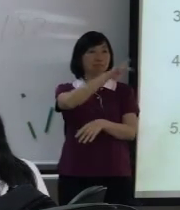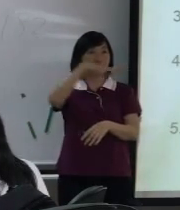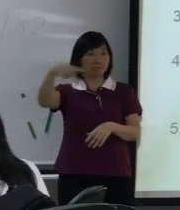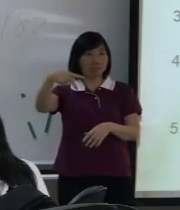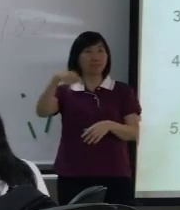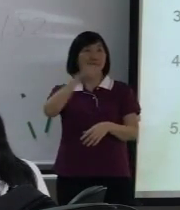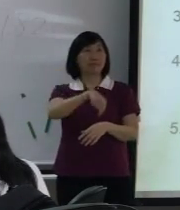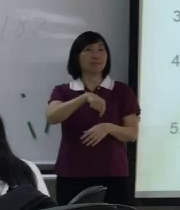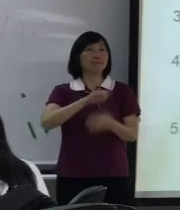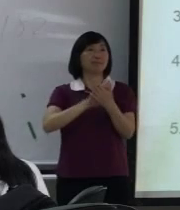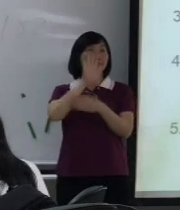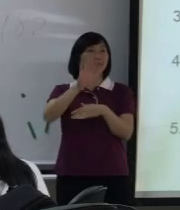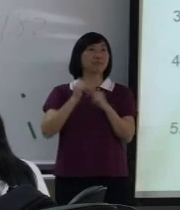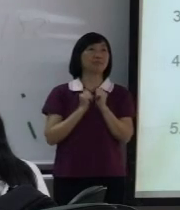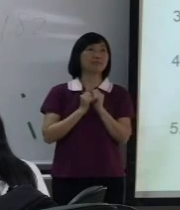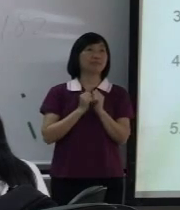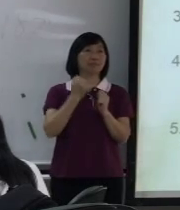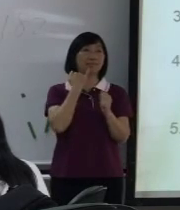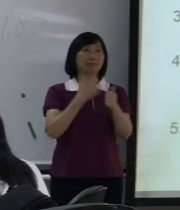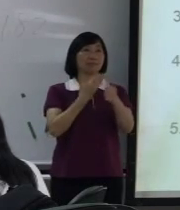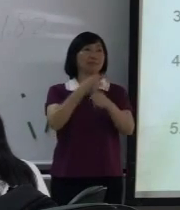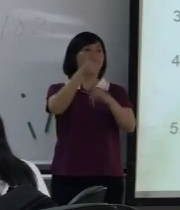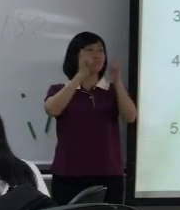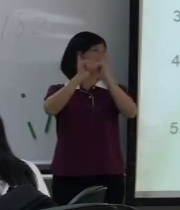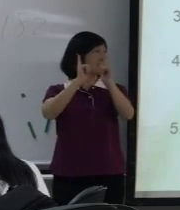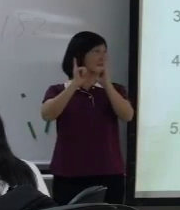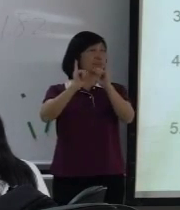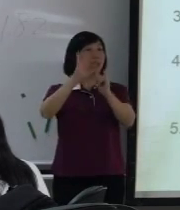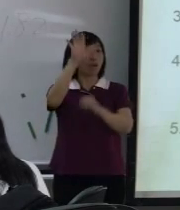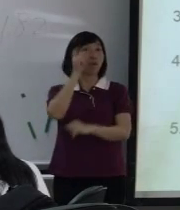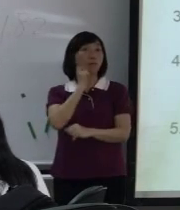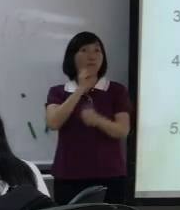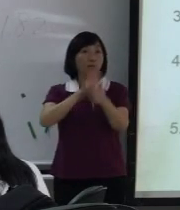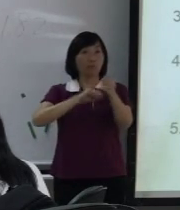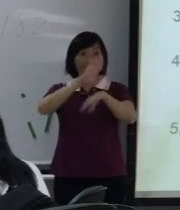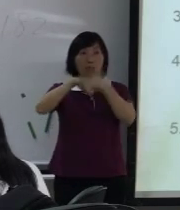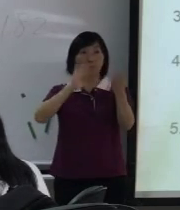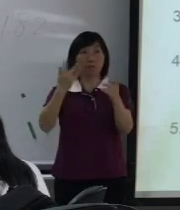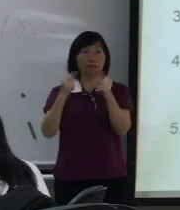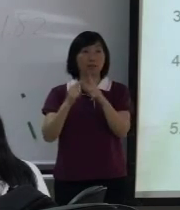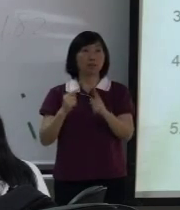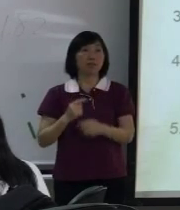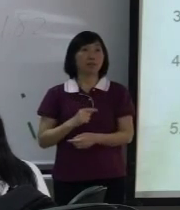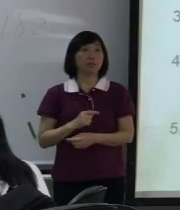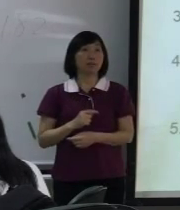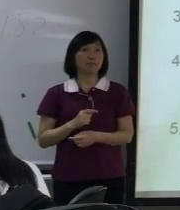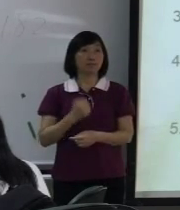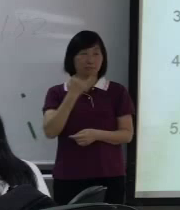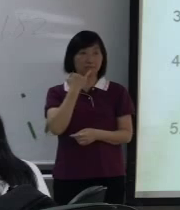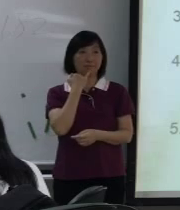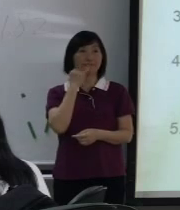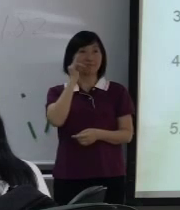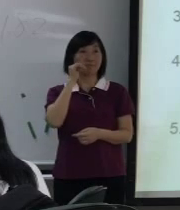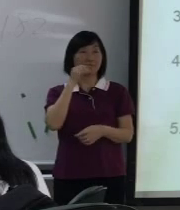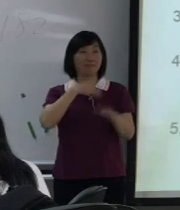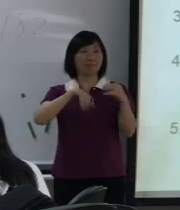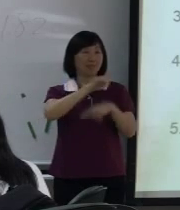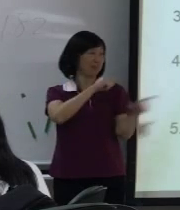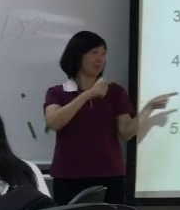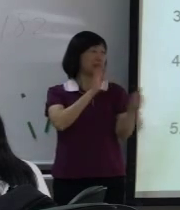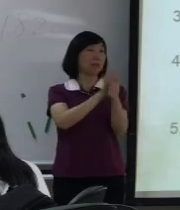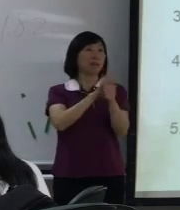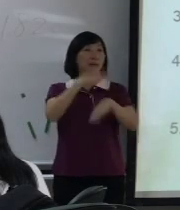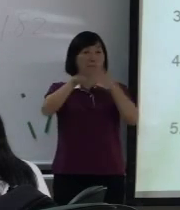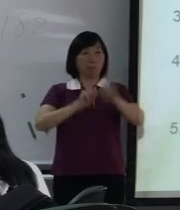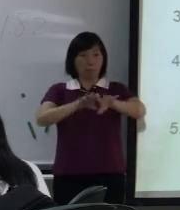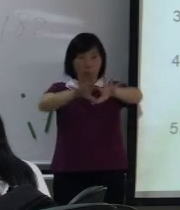应用程式后，提供社会大众有兴趣学习手语者，将更具有推广手语的重